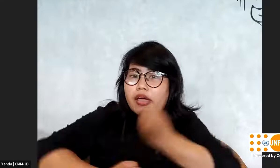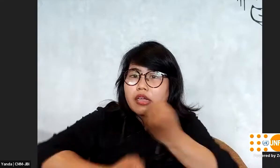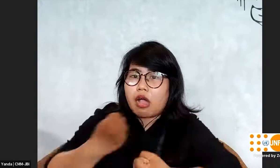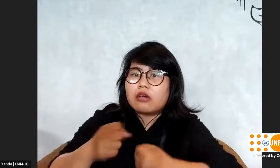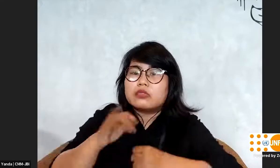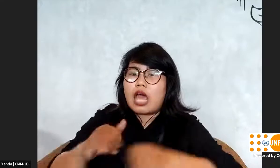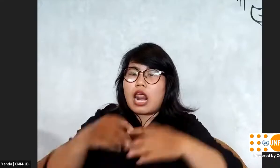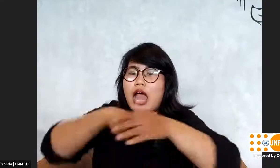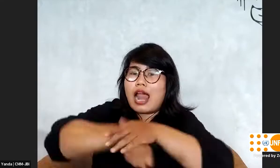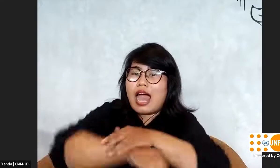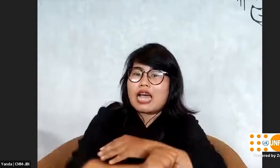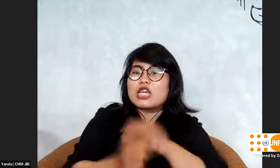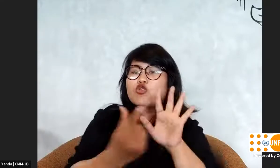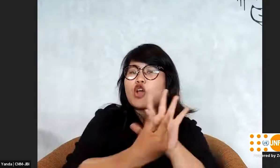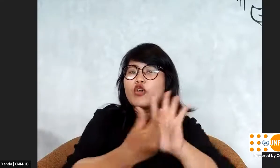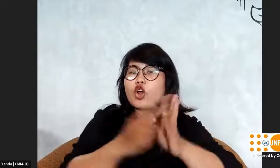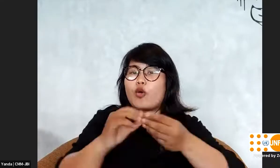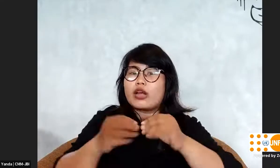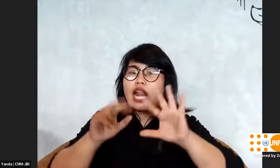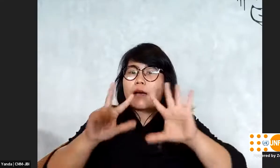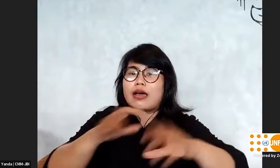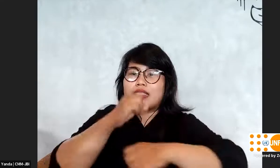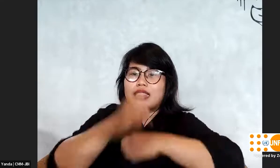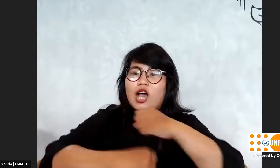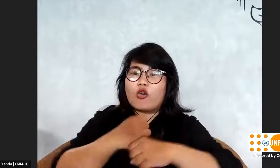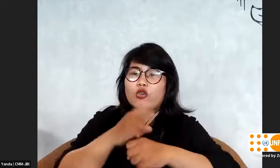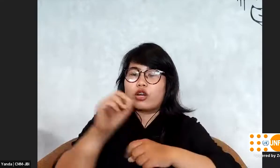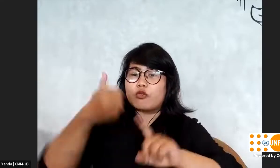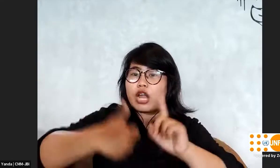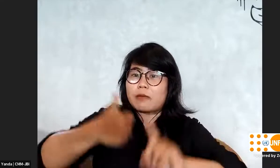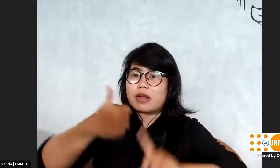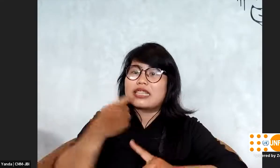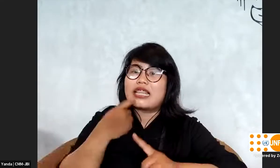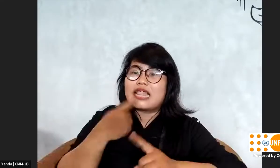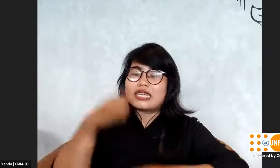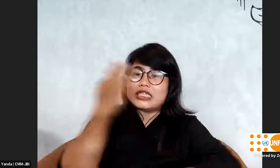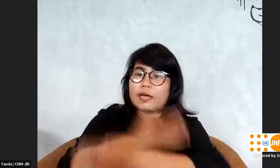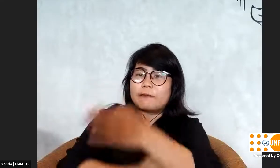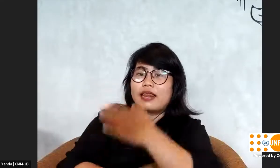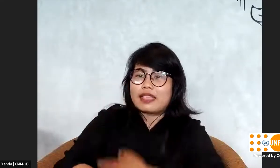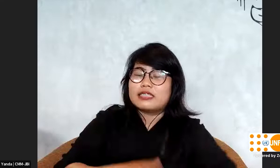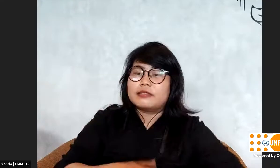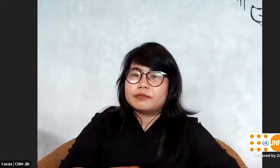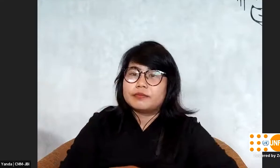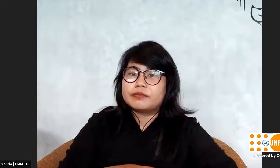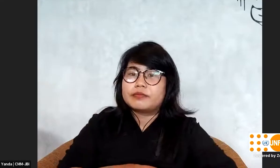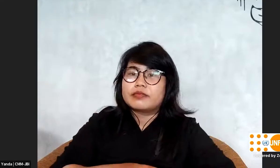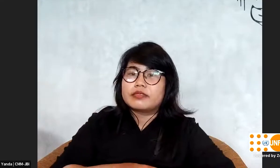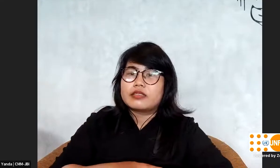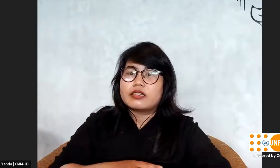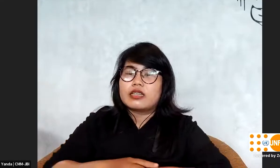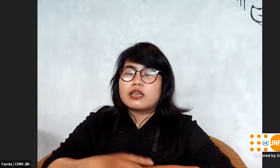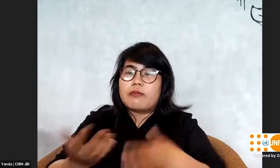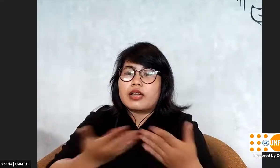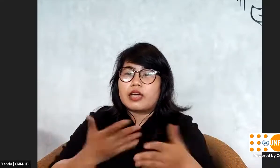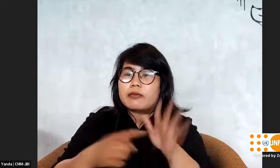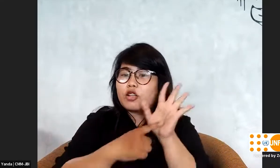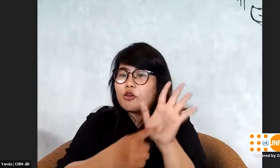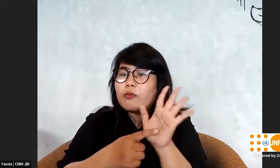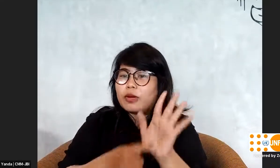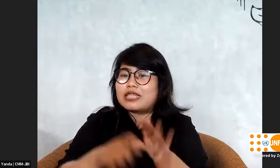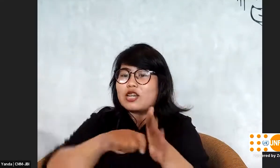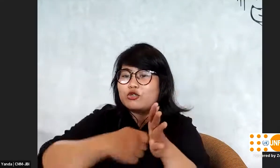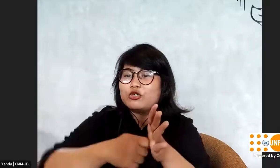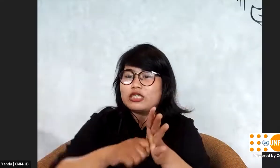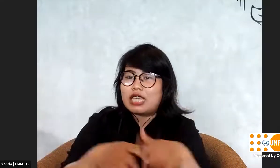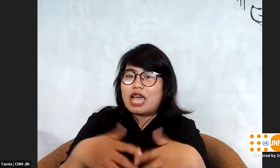lahirnya undang-undang nomor 8 tahun 2016 tentang penyandang disabilitas terobosan-terobosan kunci di dalam